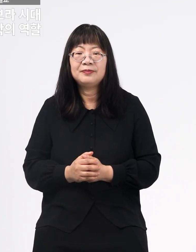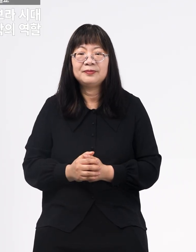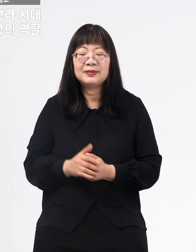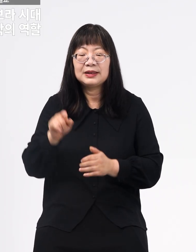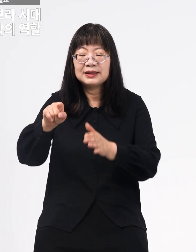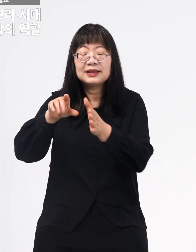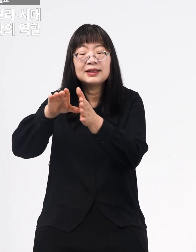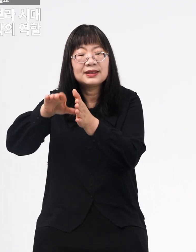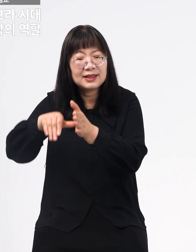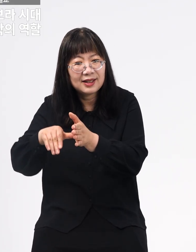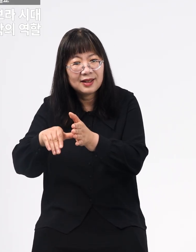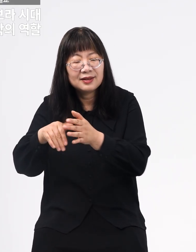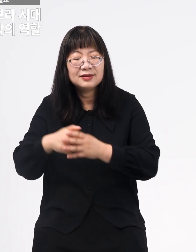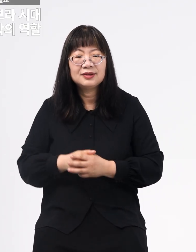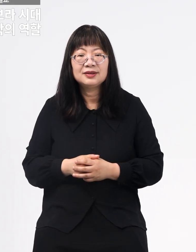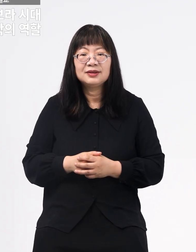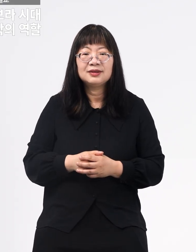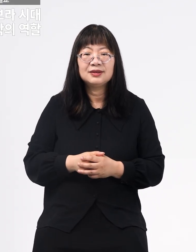그때에